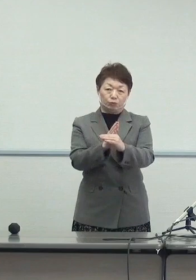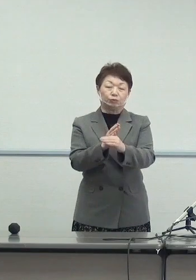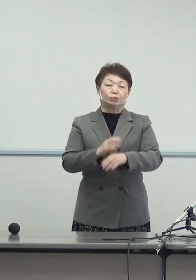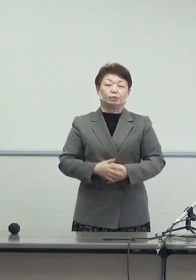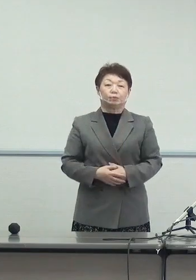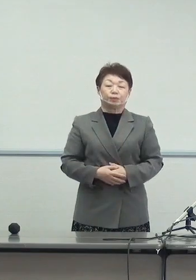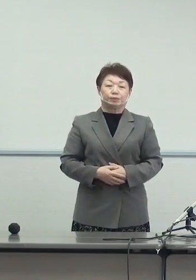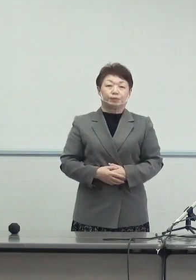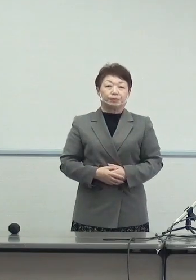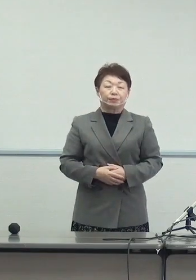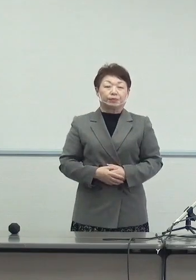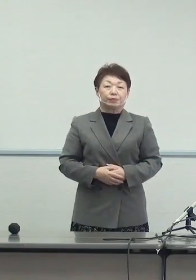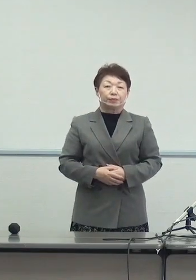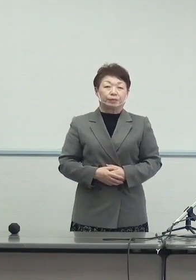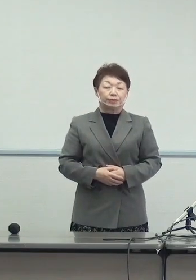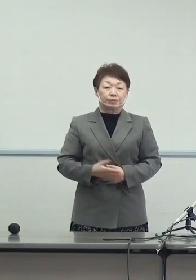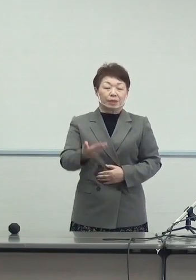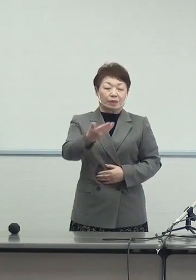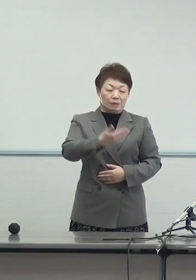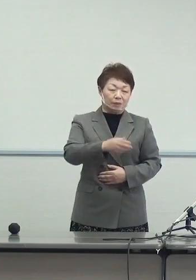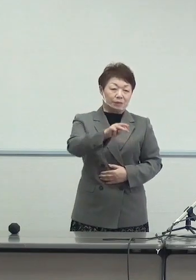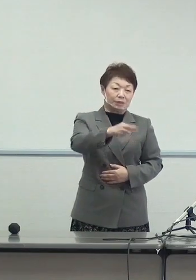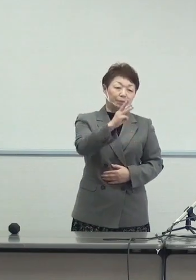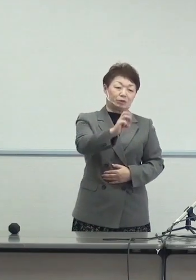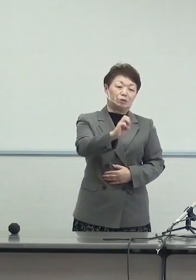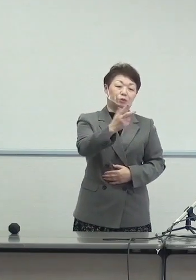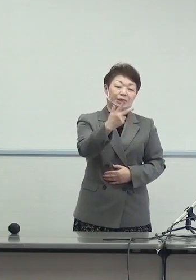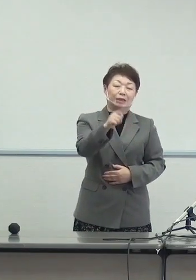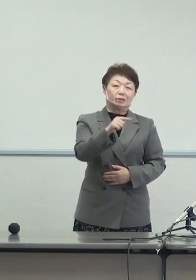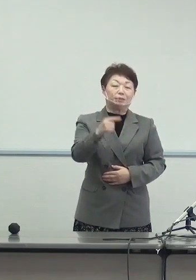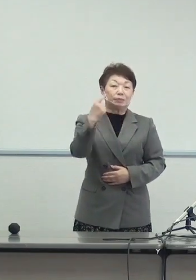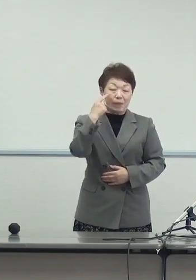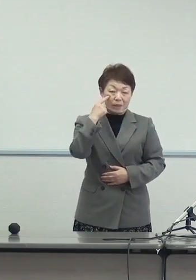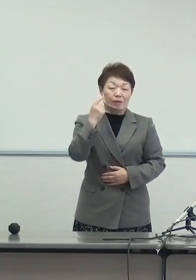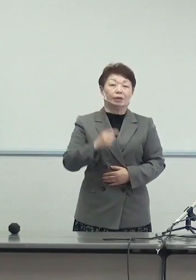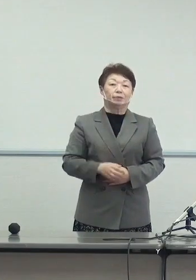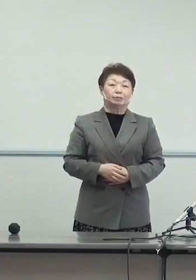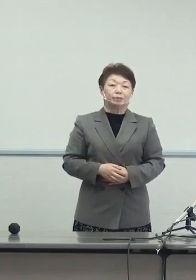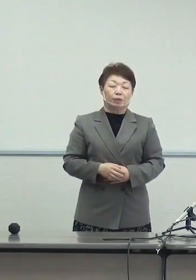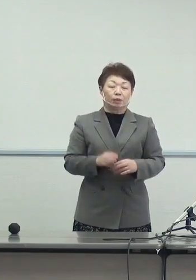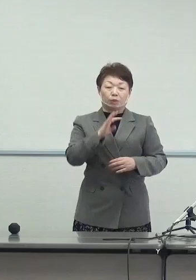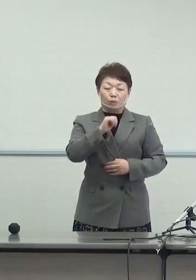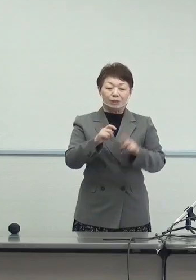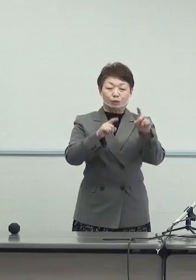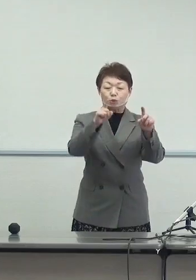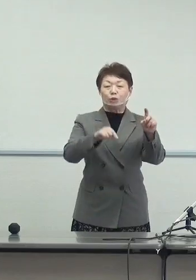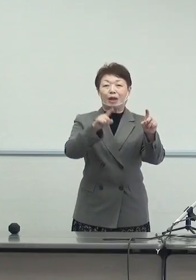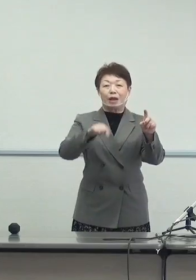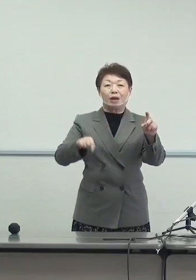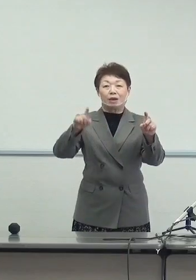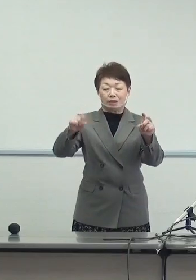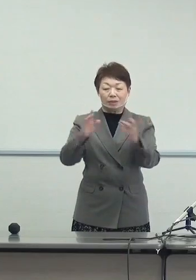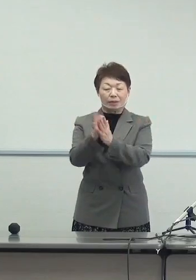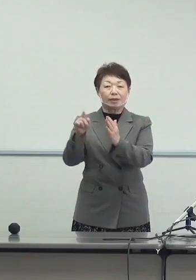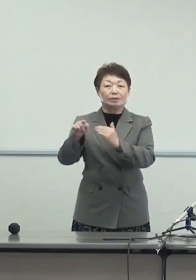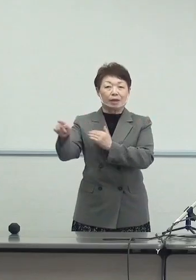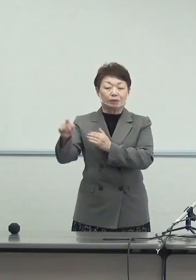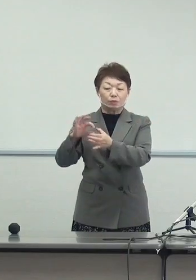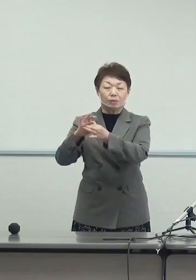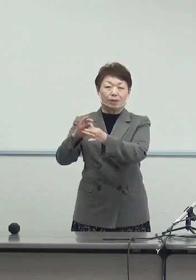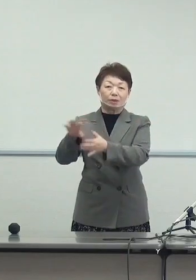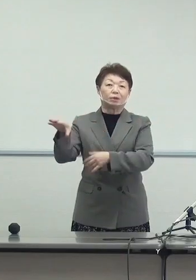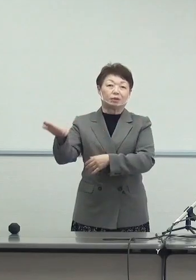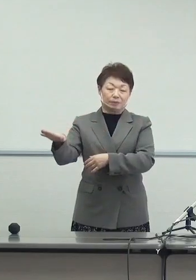ます。次の段337例目、10代の方、こちら県外の関連の方でございます